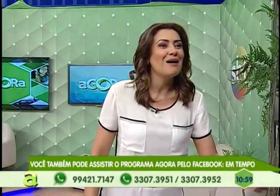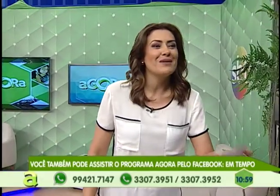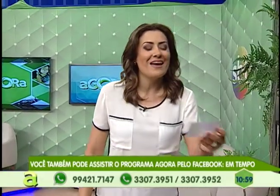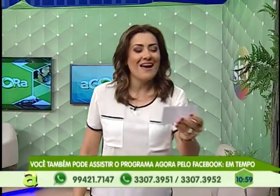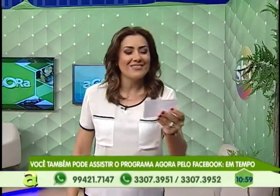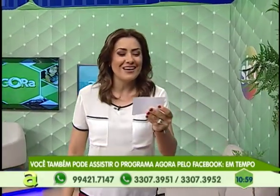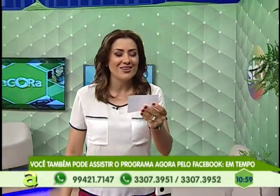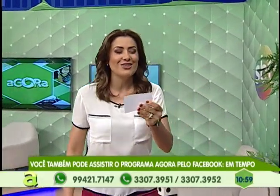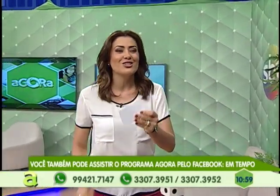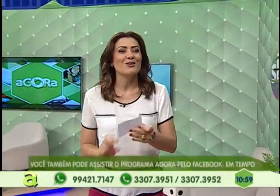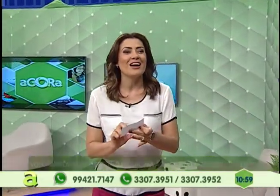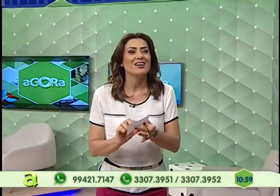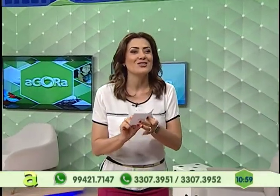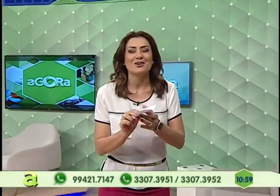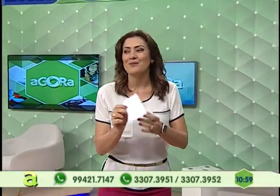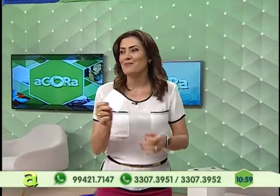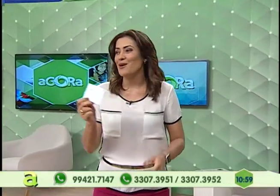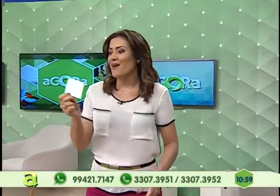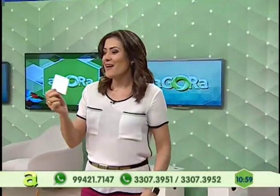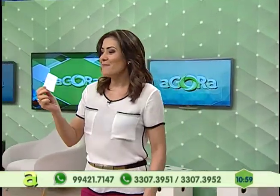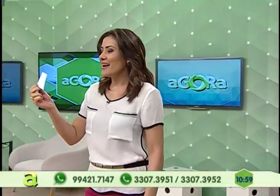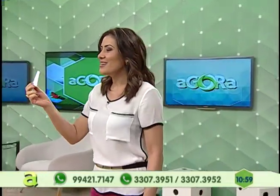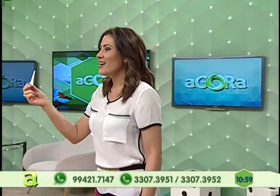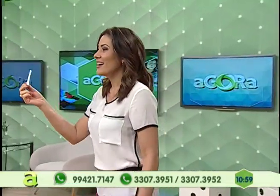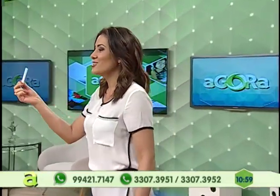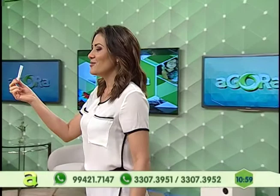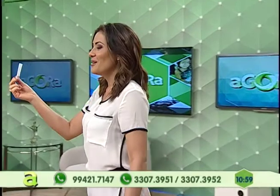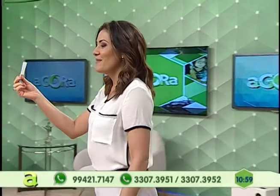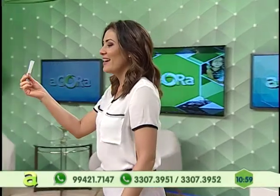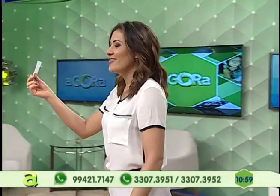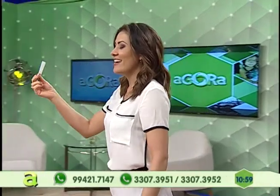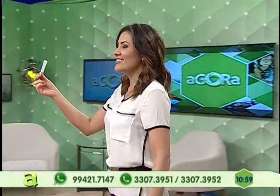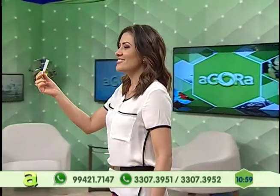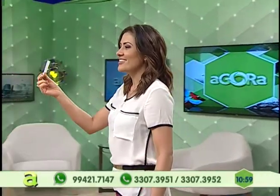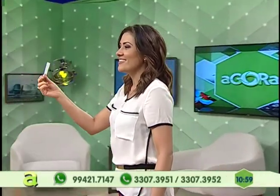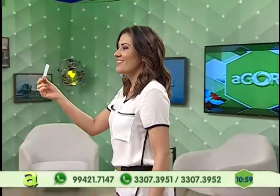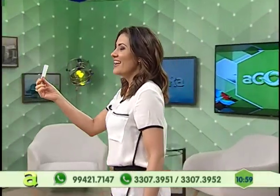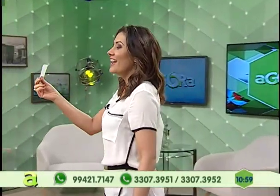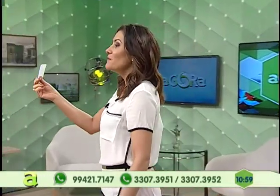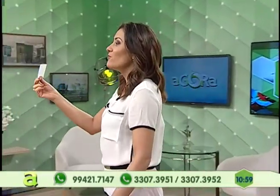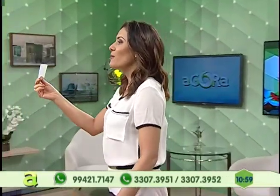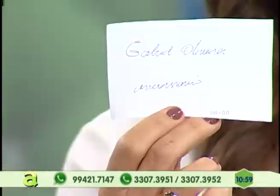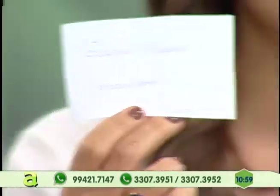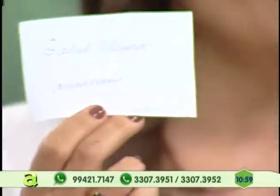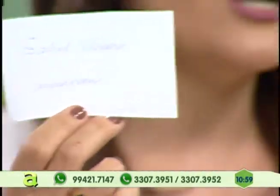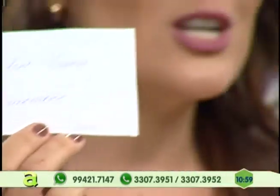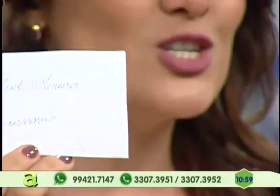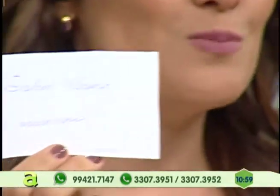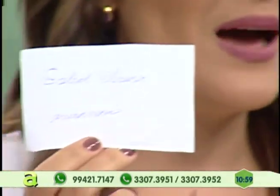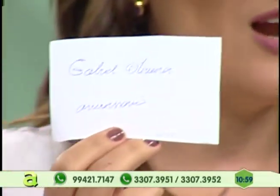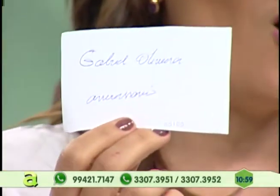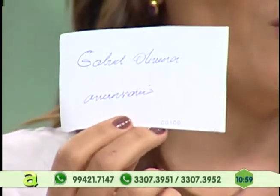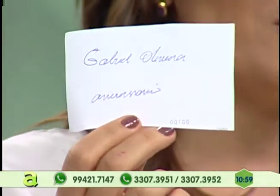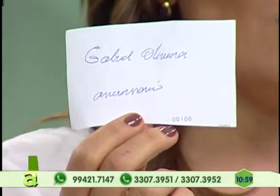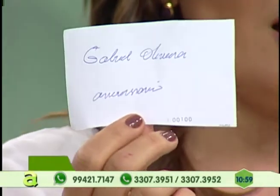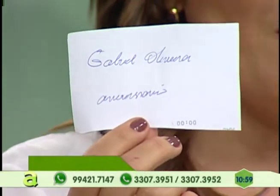Gabriel está aqui, ó, deixando um recadinho aqui para mim, ó. Pega aqui o recadinho. Pega aqui o recadinho, Azumira. Ele me vê mandando beijo, já dispara logo, pessoal, olha aí,